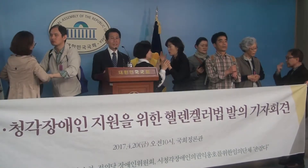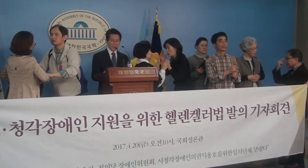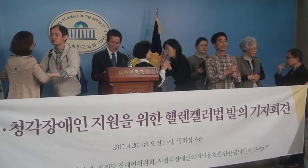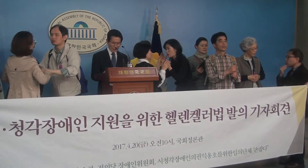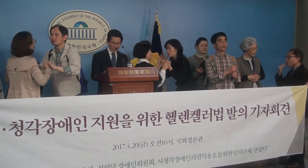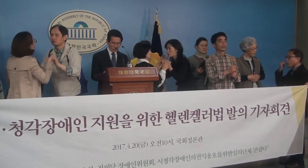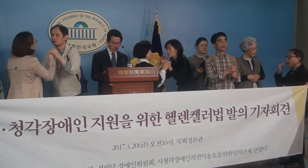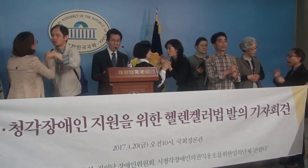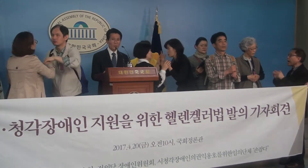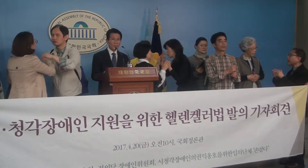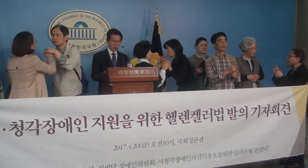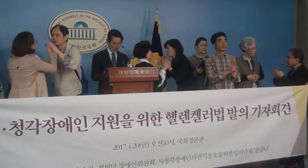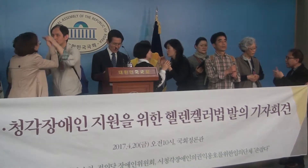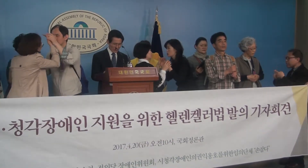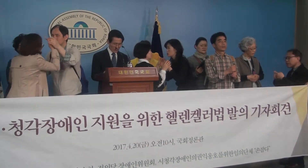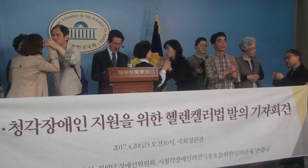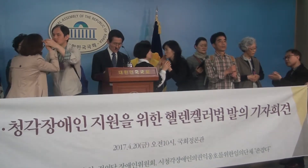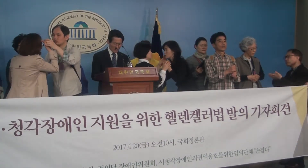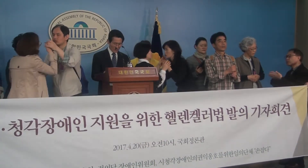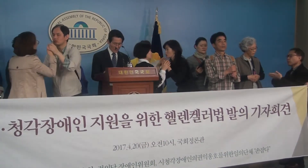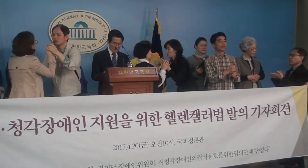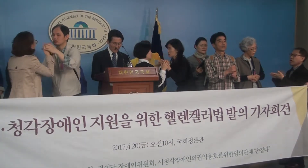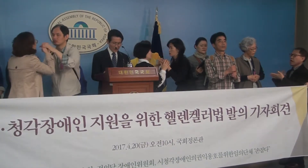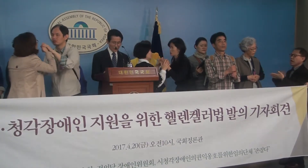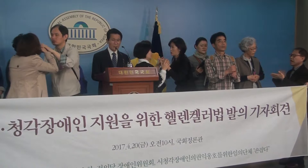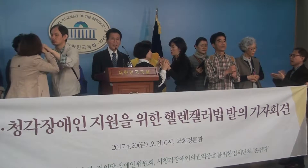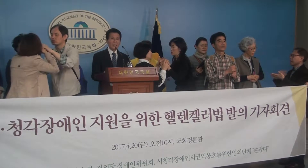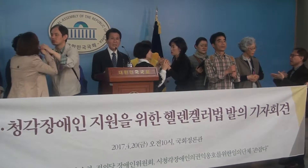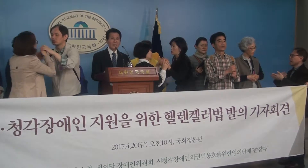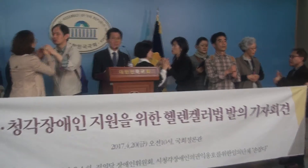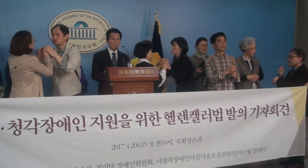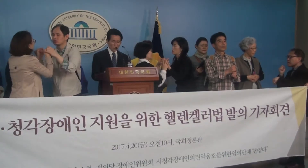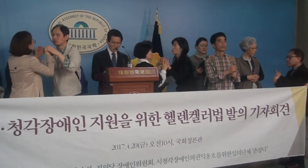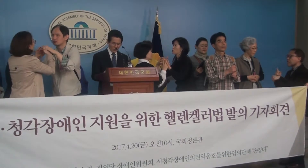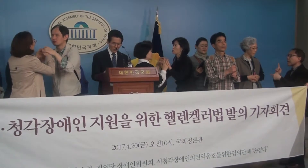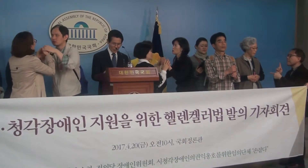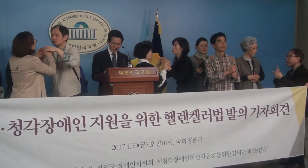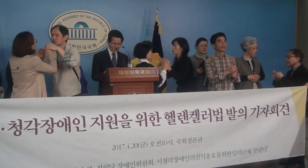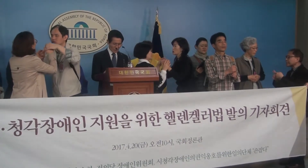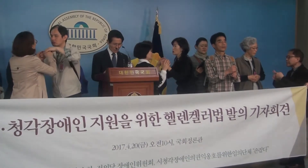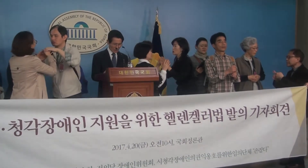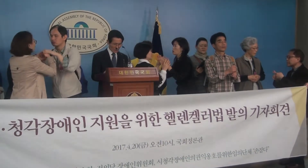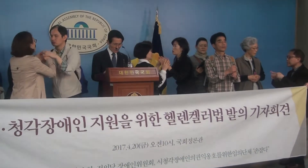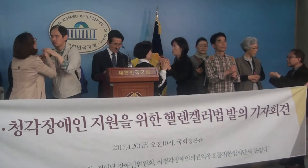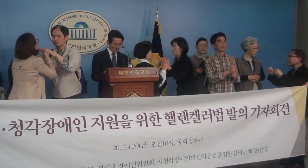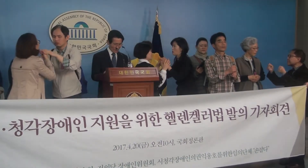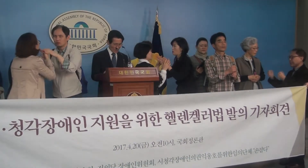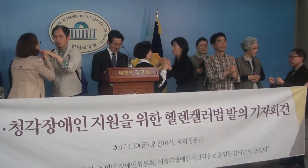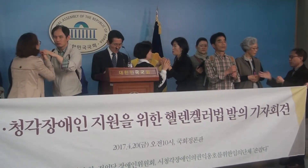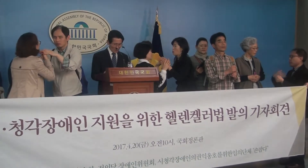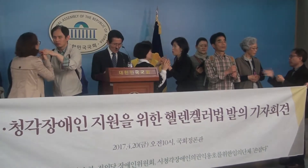시청각 장애인에 대한 통계조차 나와 있지 않습니다. 이들의 특성에 맞는 시스템도 전무한 상황입니다.